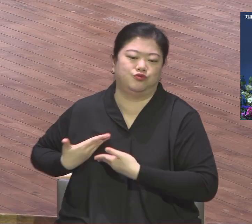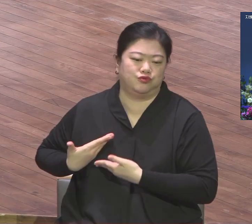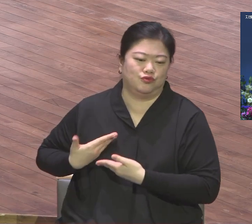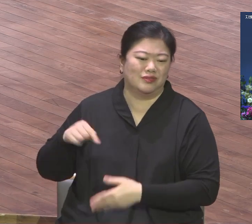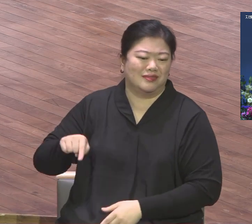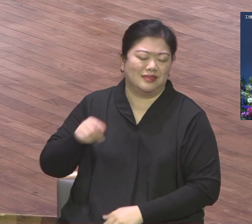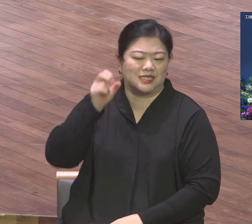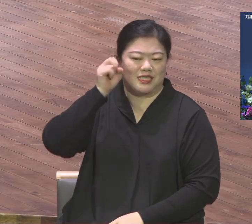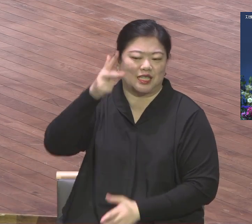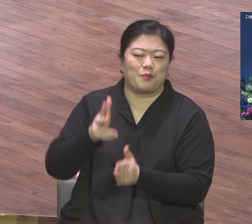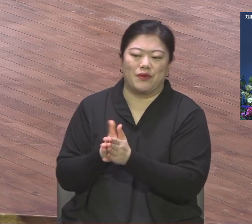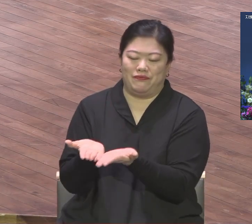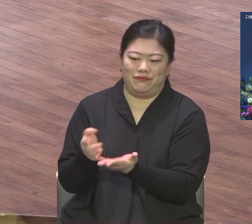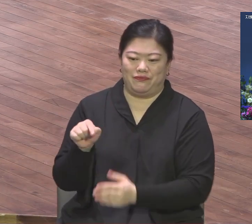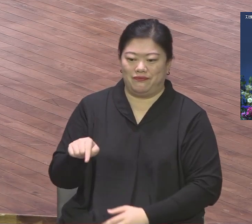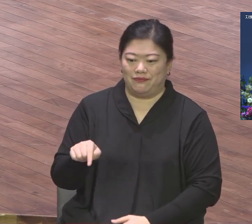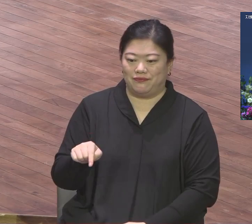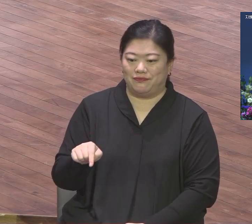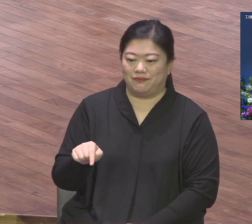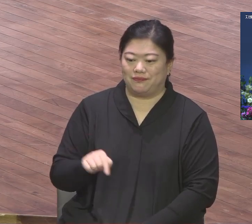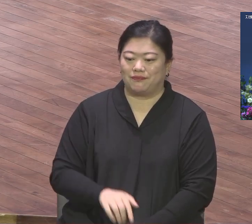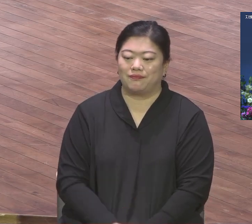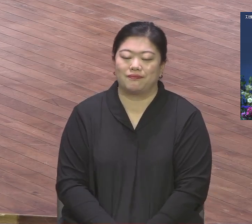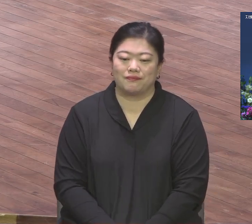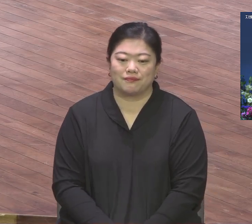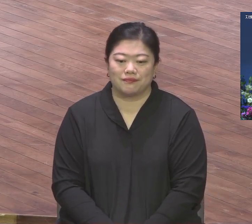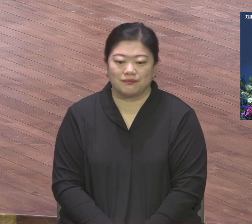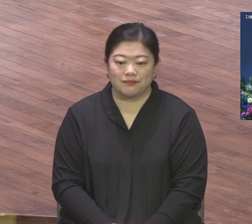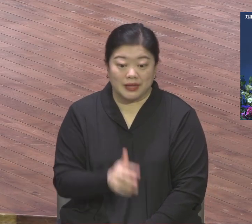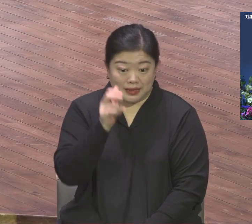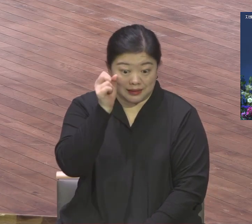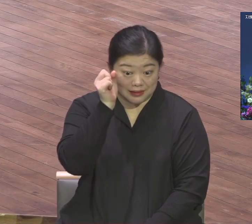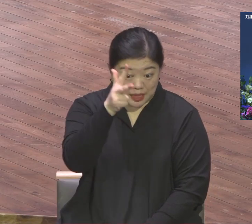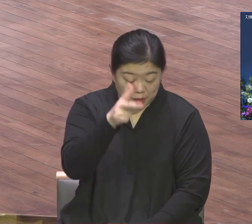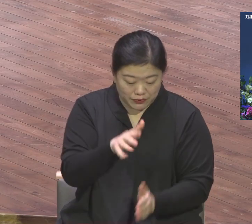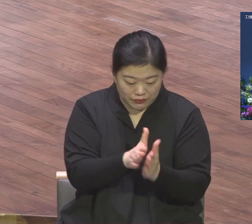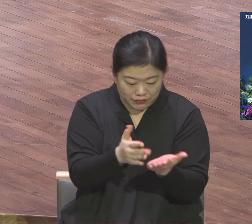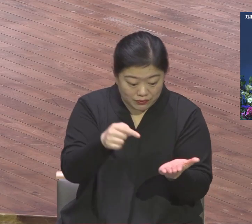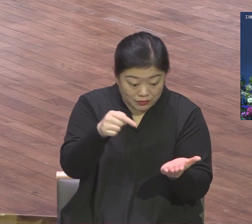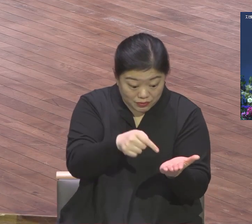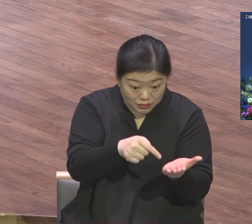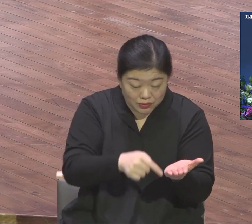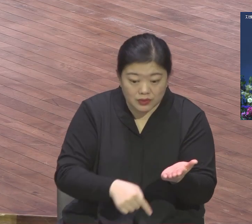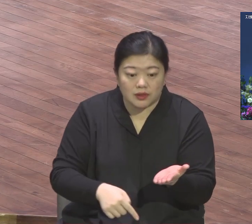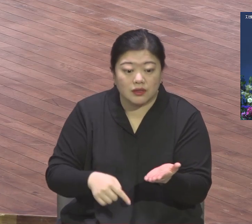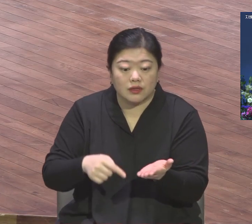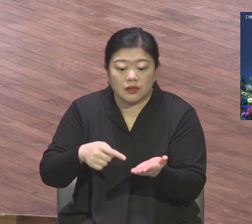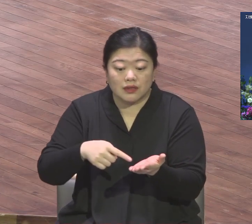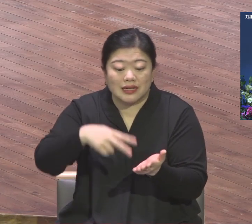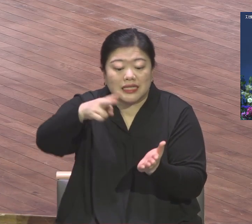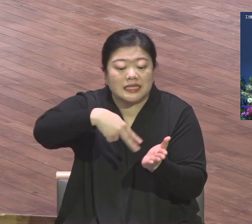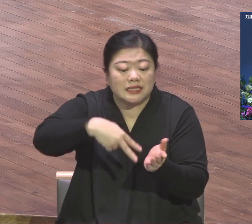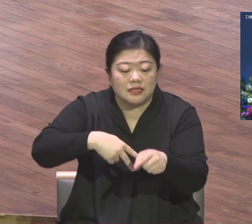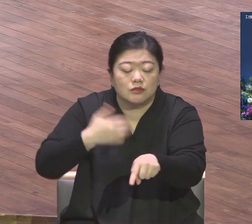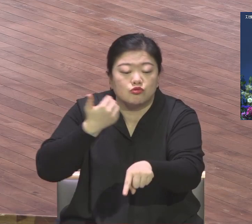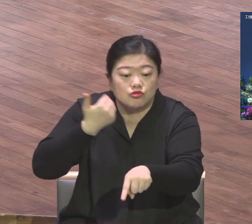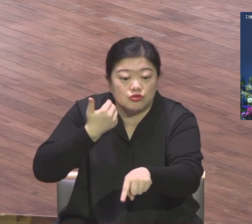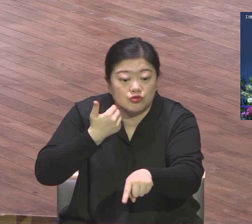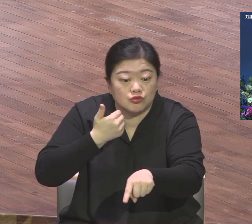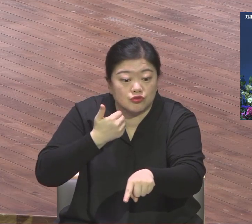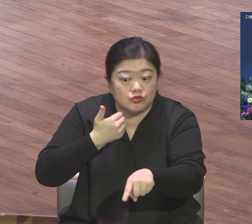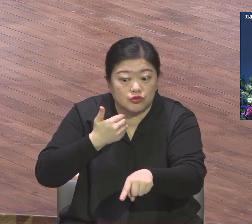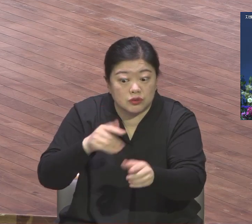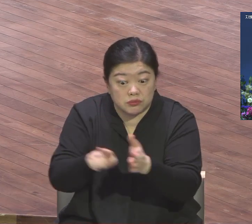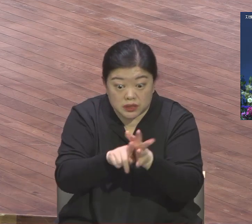특별히 이 잠언은 하나님 자녀에게 준 말씀이에요. 불신자에게 준 말씀이 아닙니다. 이 잠언은